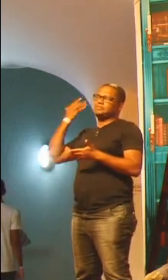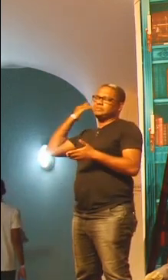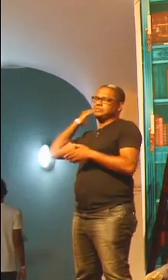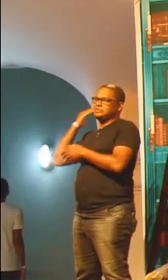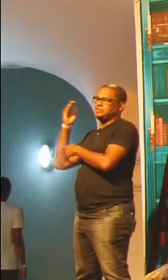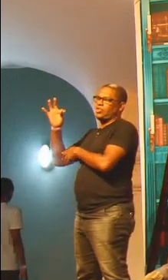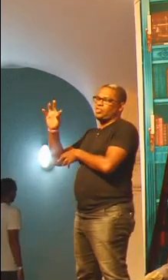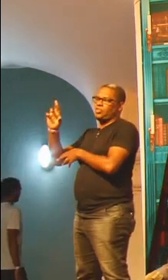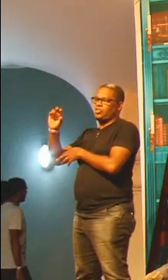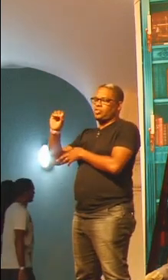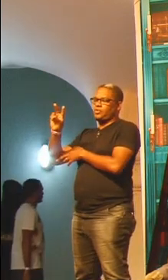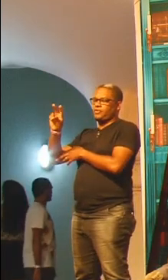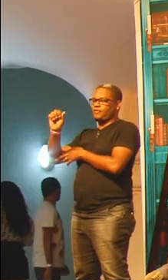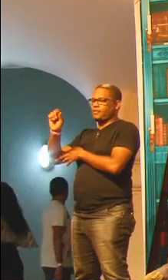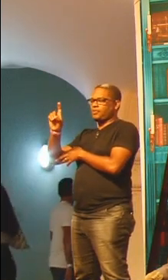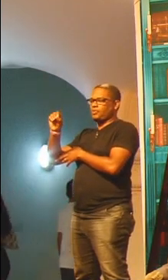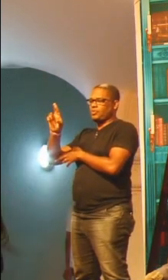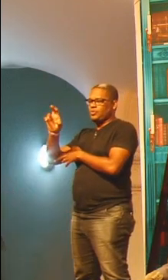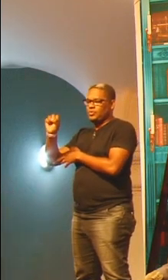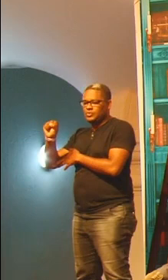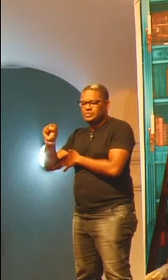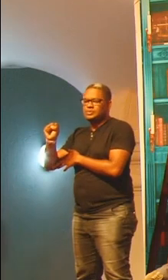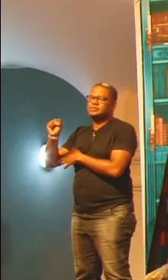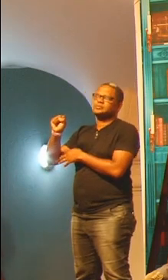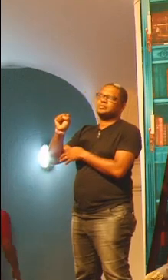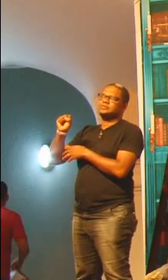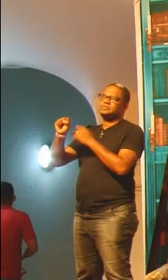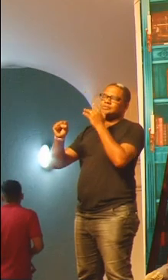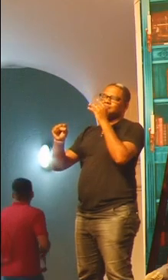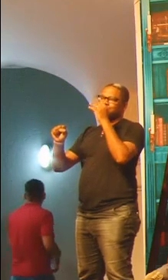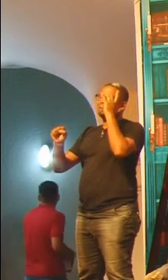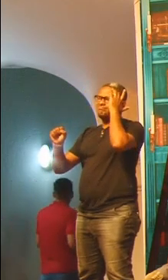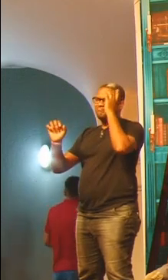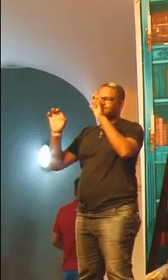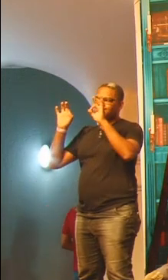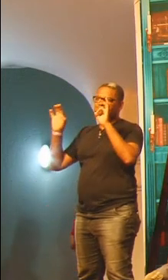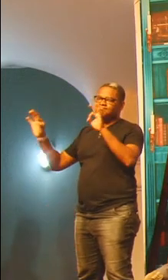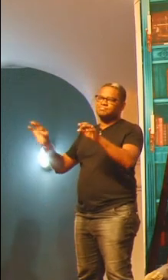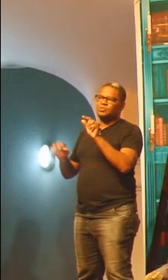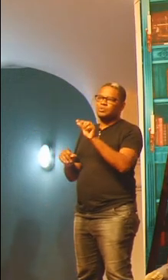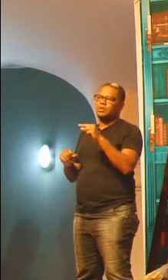né? Pronto. E não é por acaso que eu acho que a gente